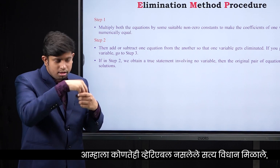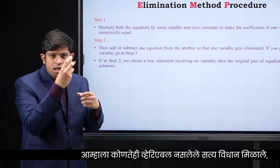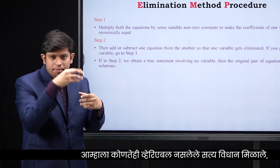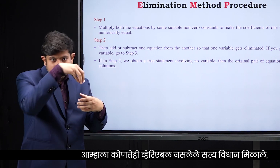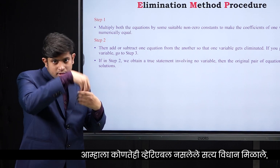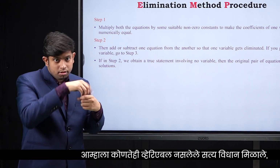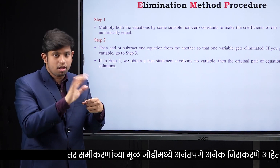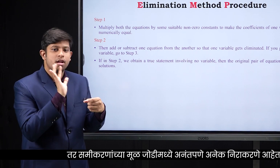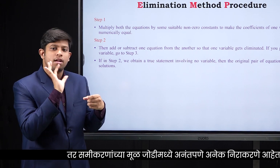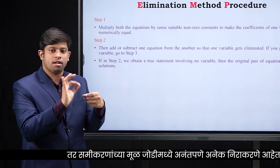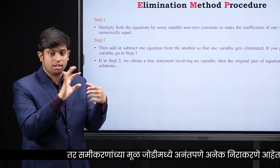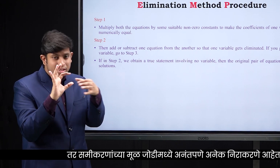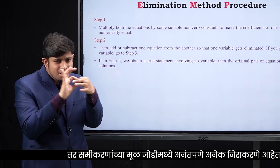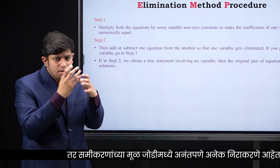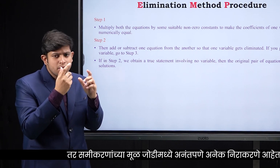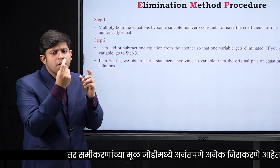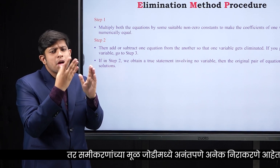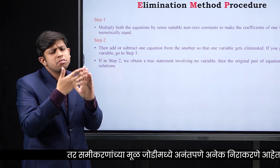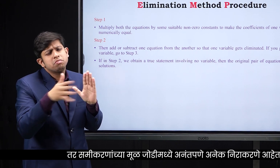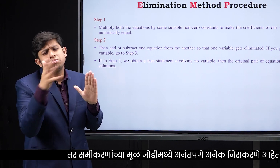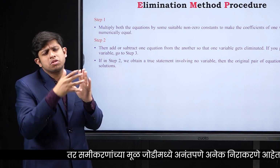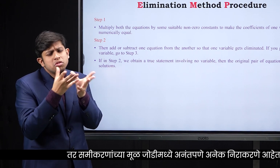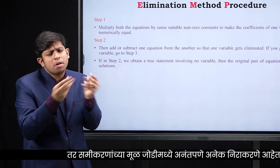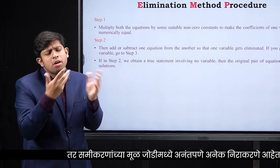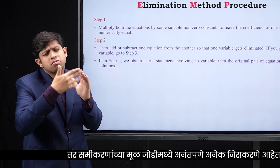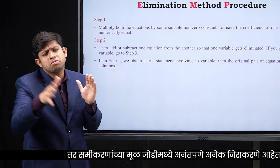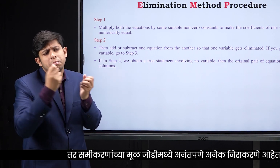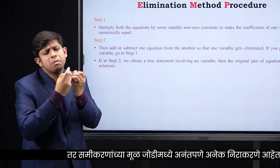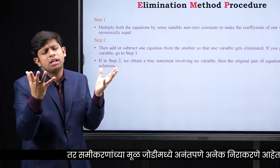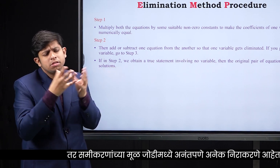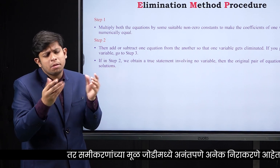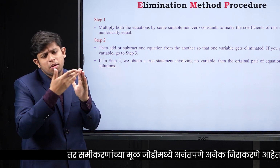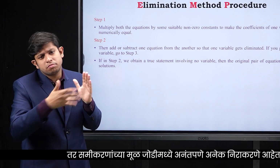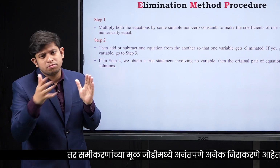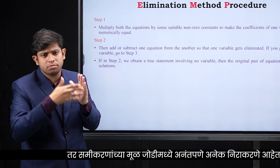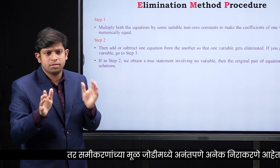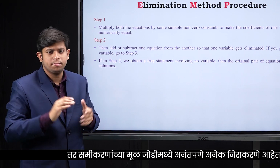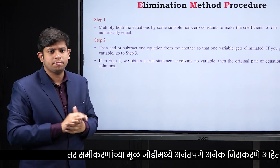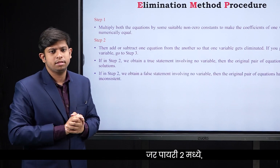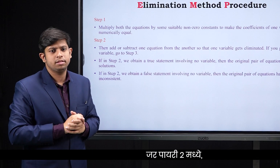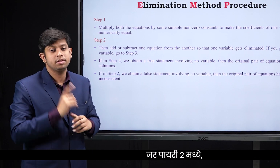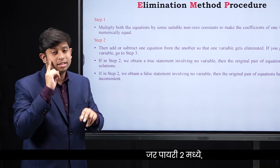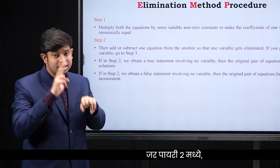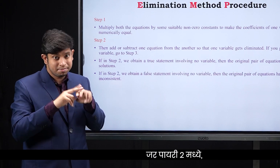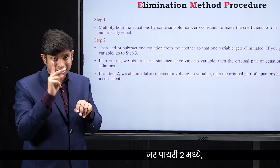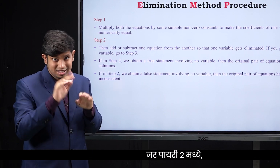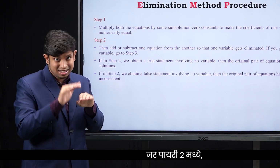विधान मिळाले तर समीकरणांच्या मूळ जोडींमध्ये अनंतपणे अनेक निराकरणे आहेत. जर पायरी 2 मध्ये